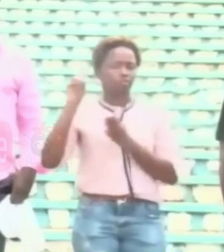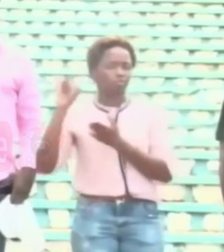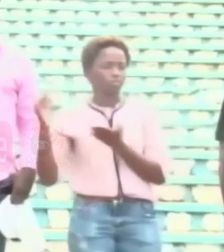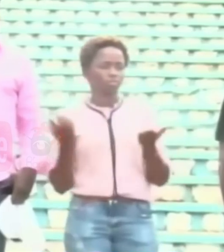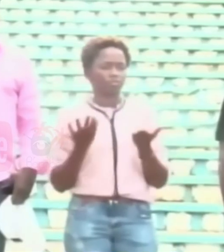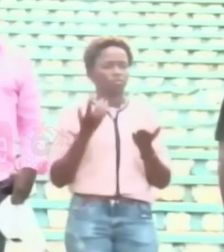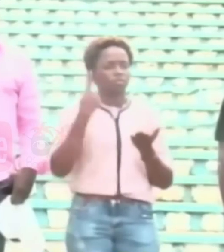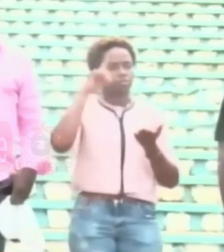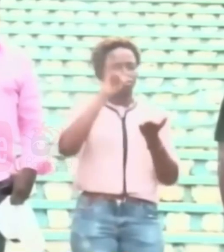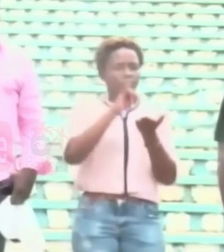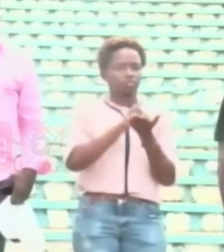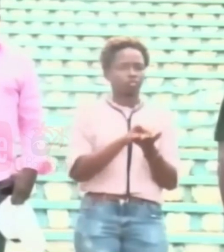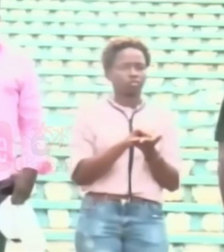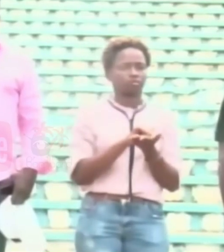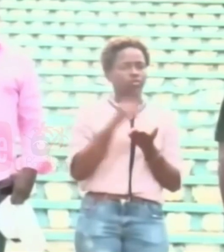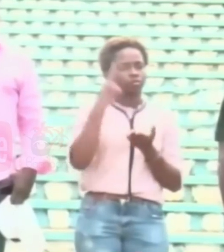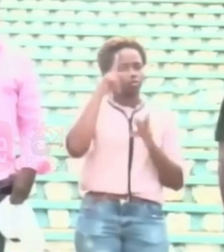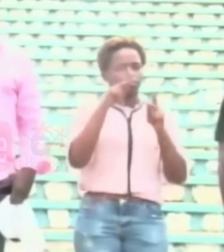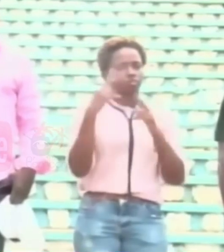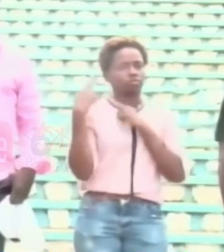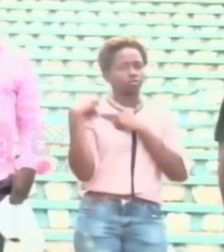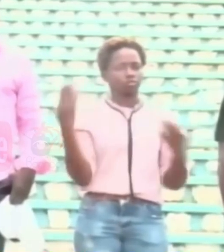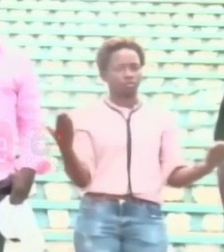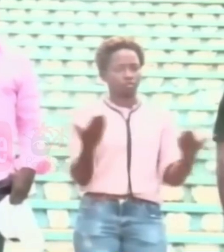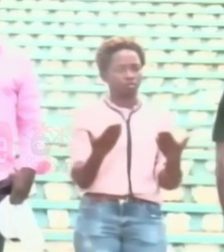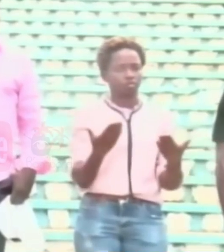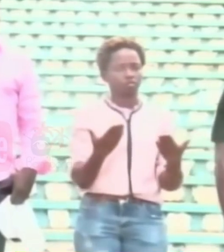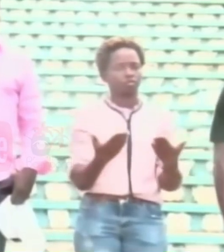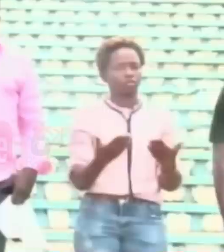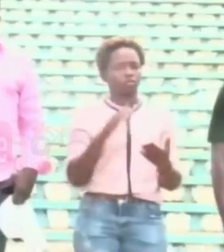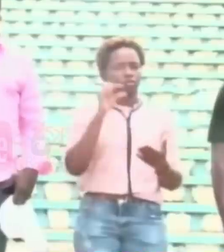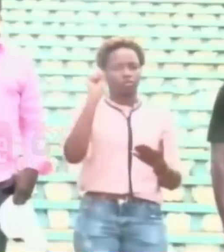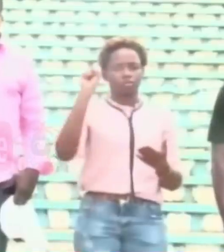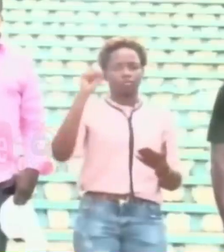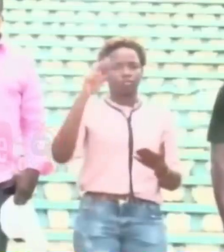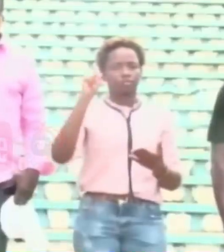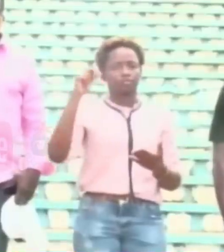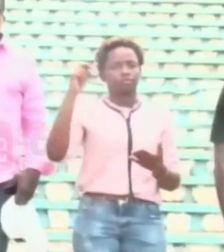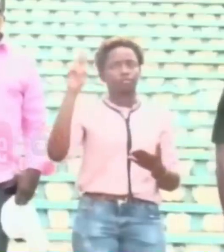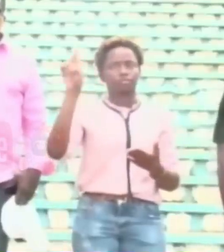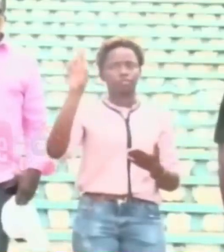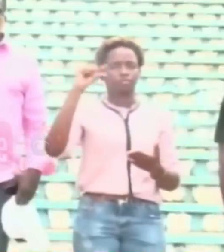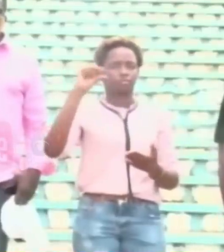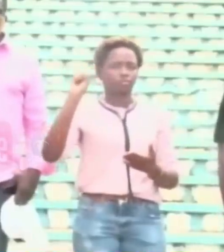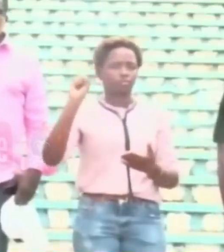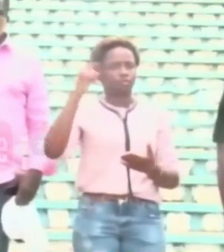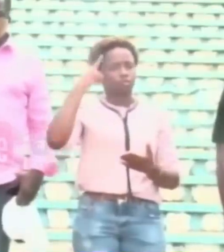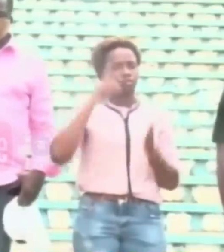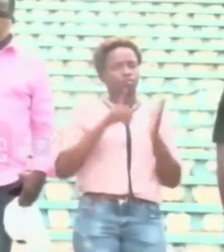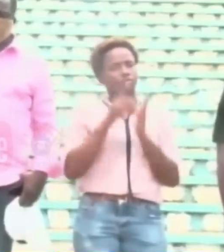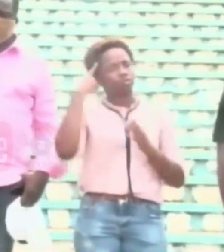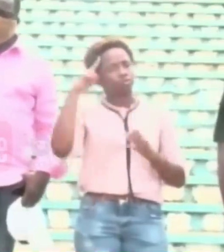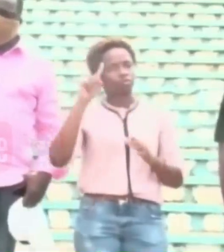commune. C'est pour ça, technicien qui l'a pour ça, CNIGS. Delivery unit qui n'a pas